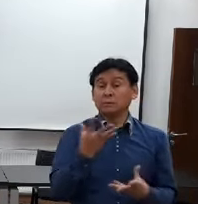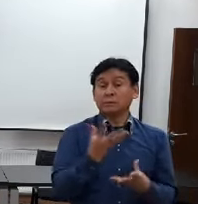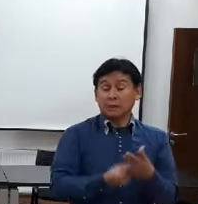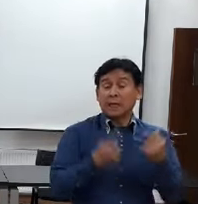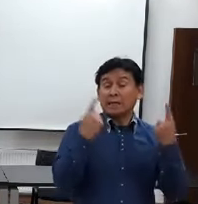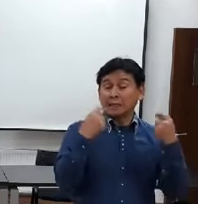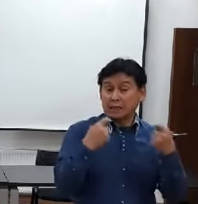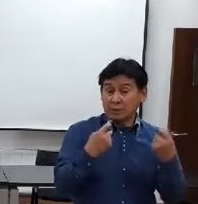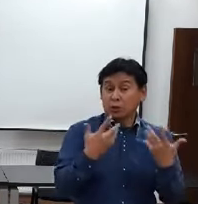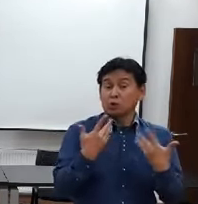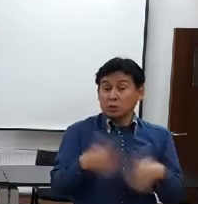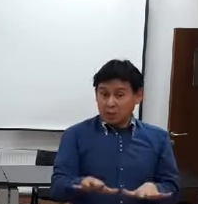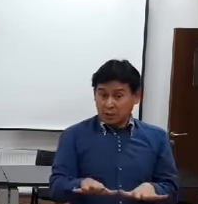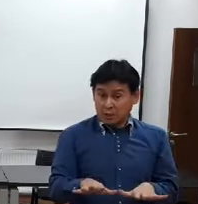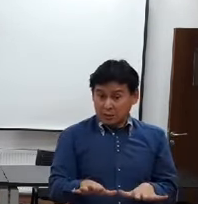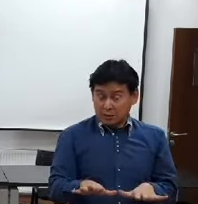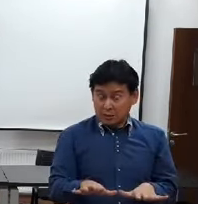tratamiento,